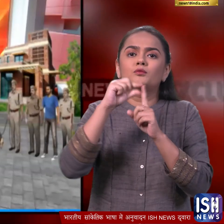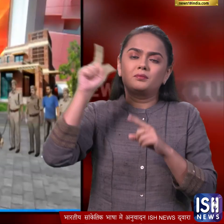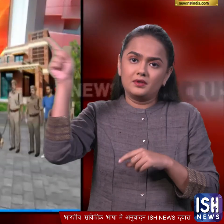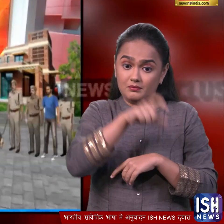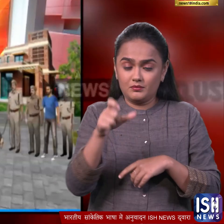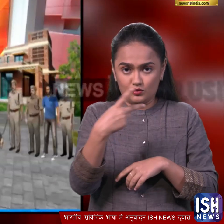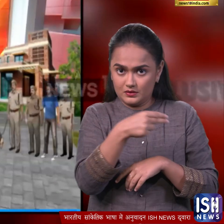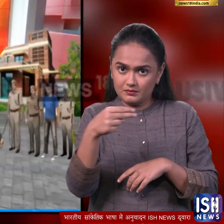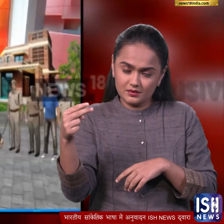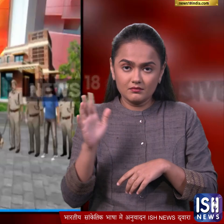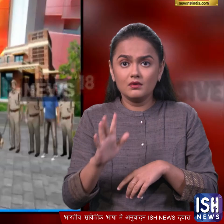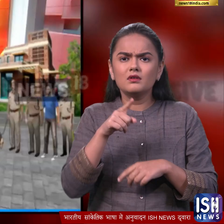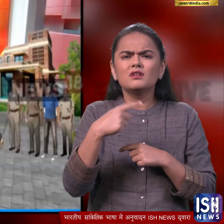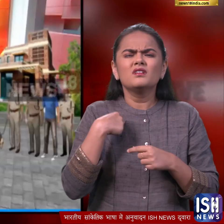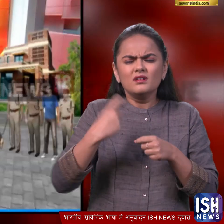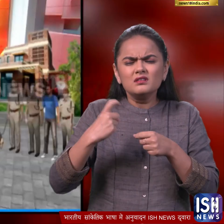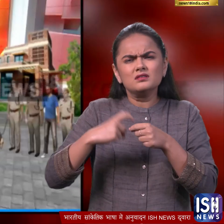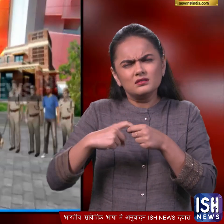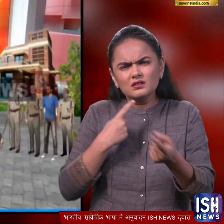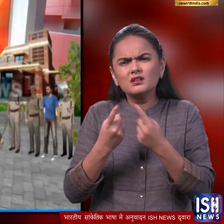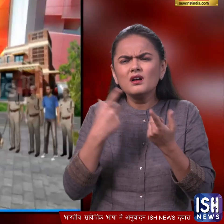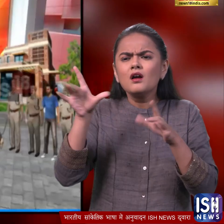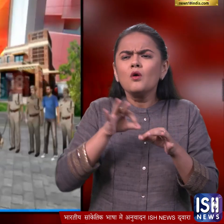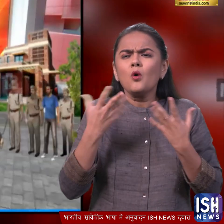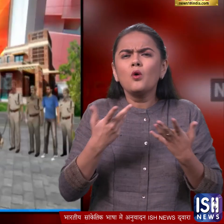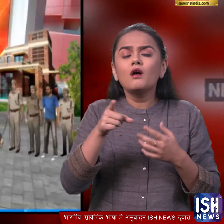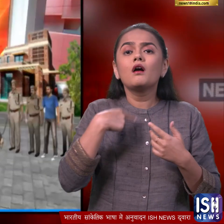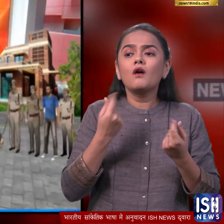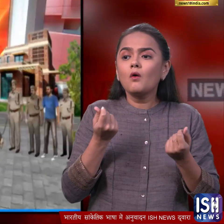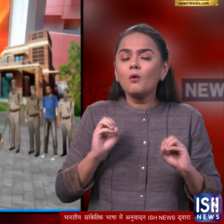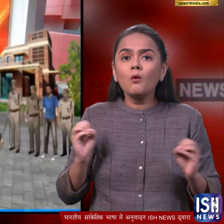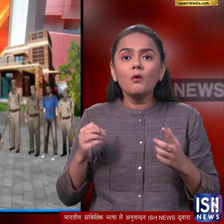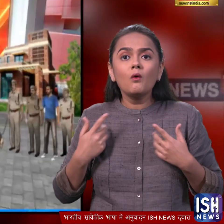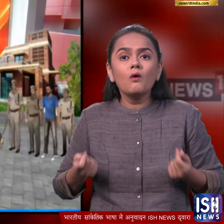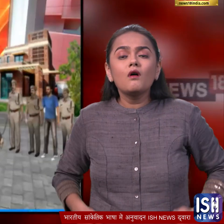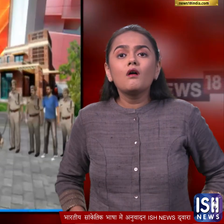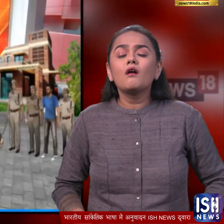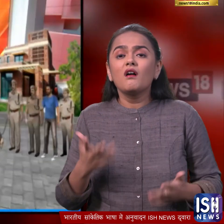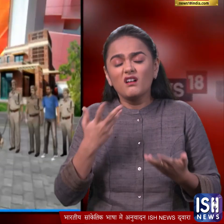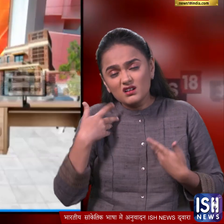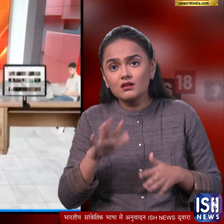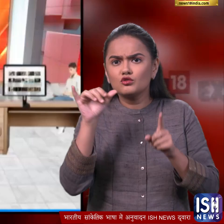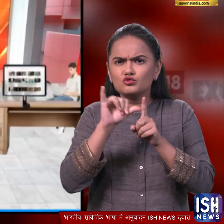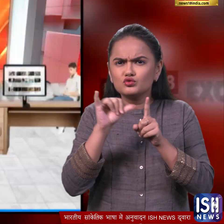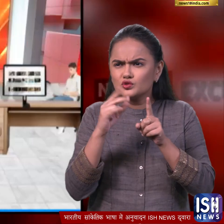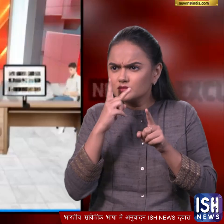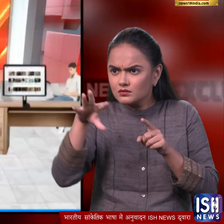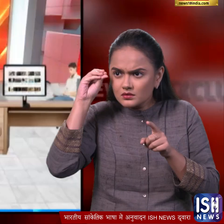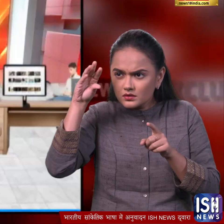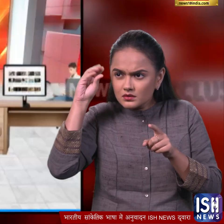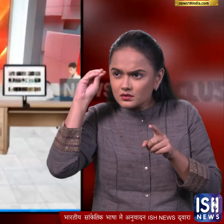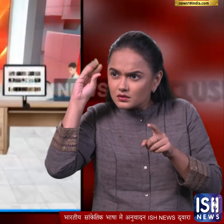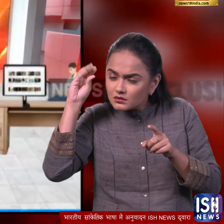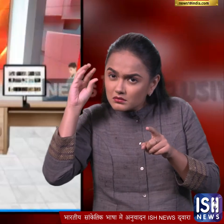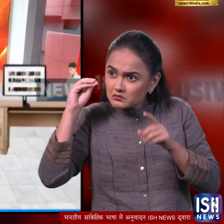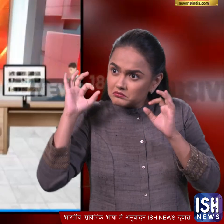बताए गए। दावा है कि पूछताछ में उन्होंने बताया कि पैसों की कमी की वजह से उन्होंने बैंक लूटा, जिसकी साजिश यूट्यूब पर वीडियो देखकर रची